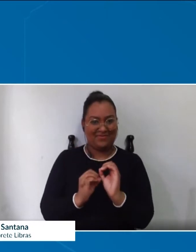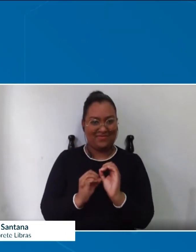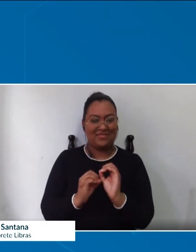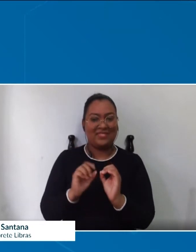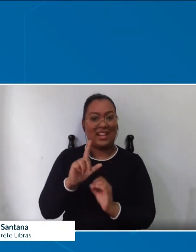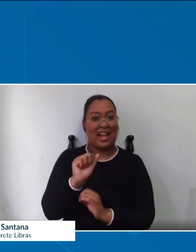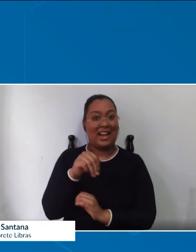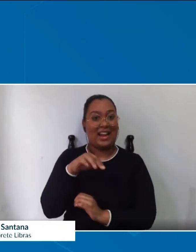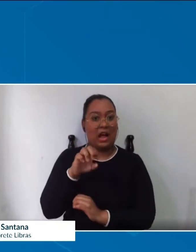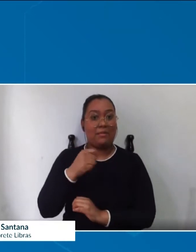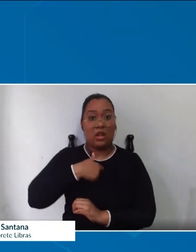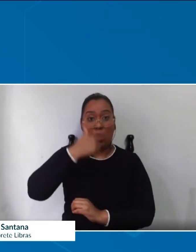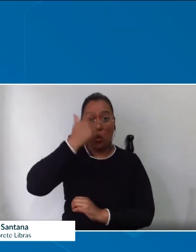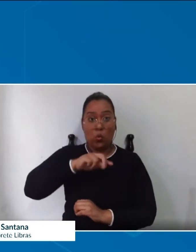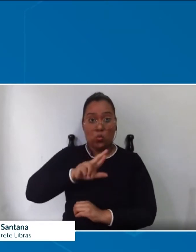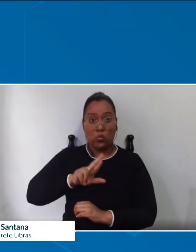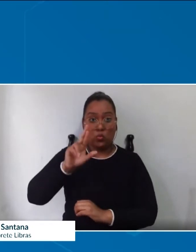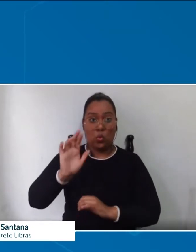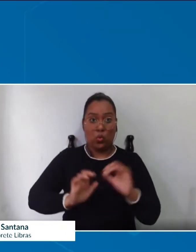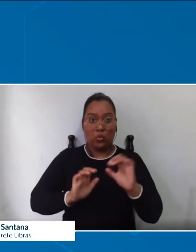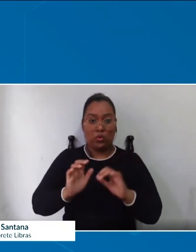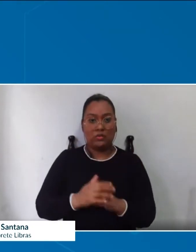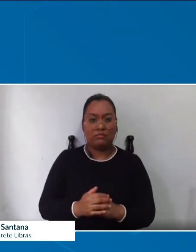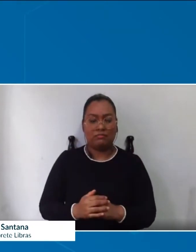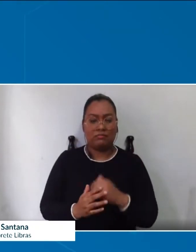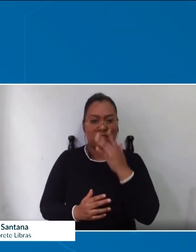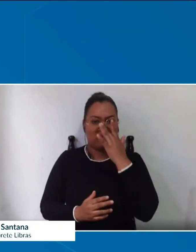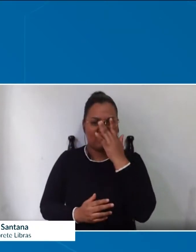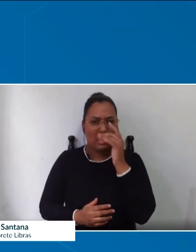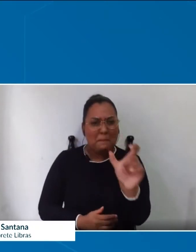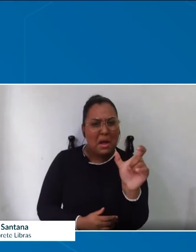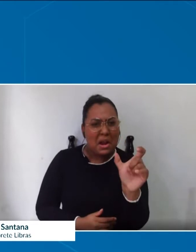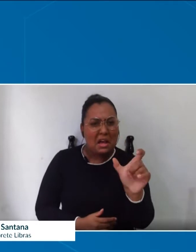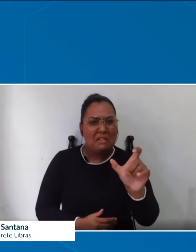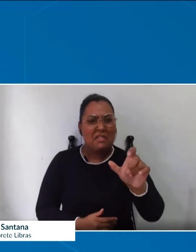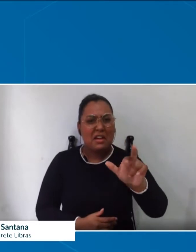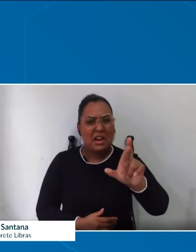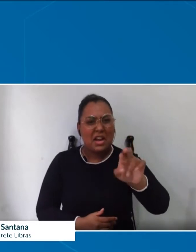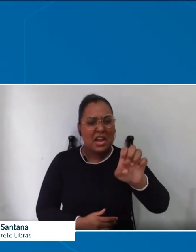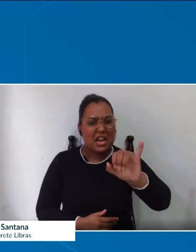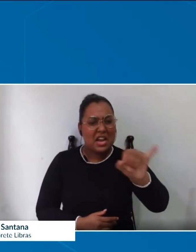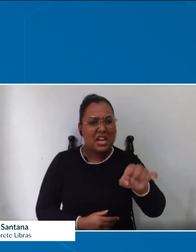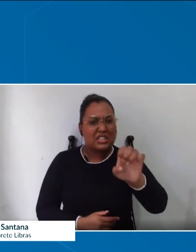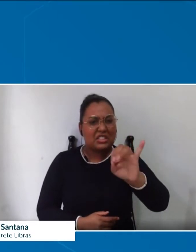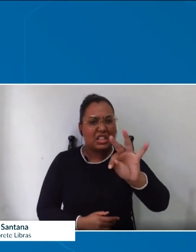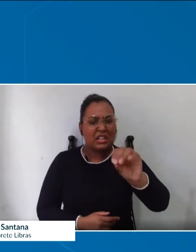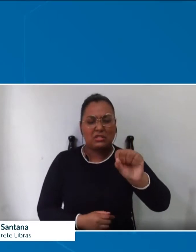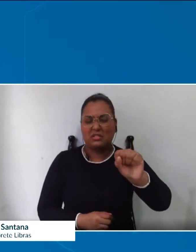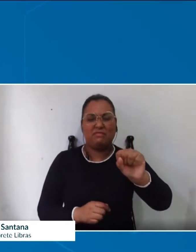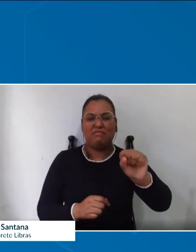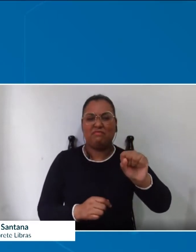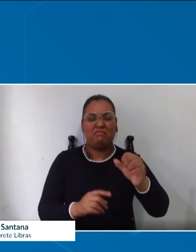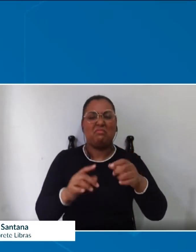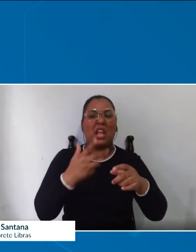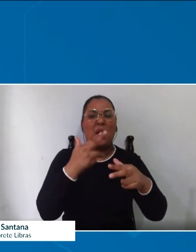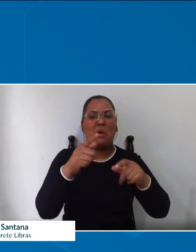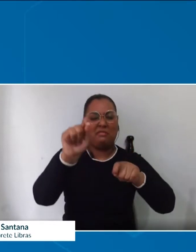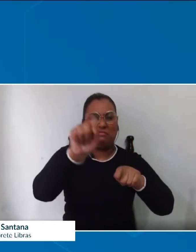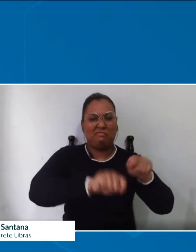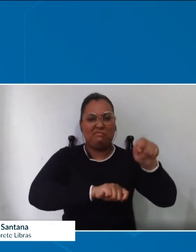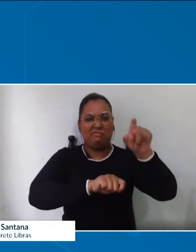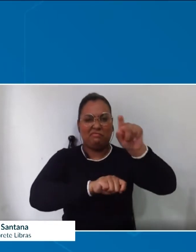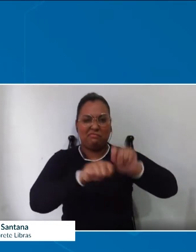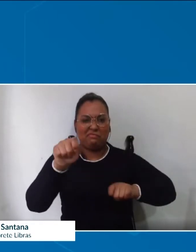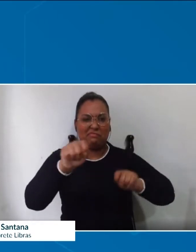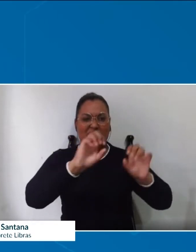laboratório que eu coordeno, nós rejeitamos a palavra rejeitos, tá? Nós cortamos ela do dicionário, porque a gente acha